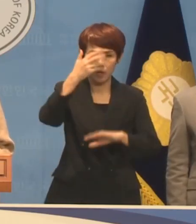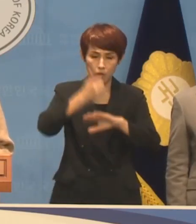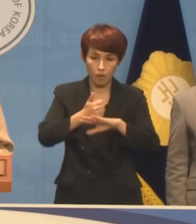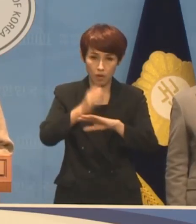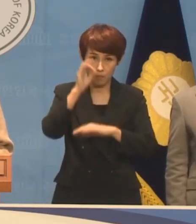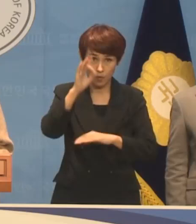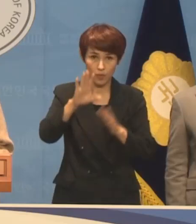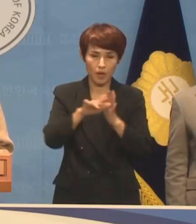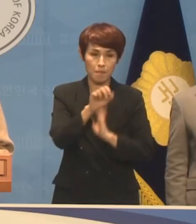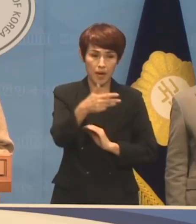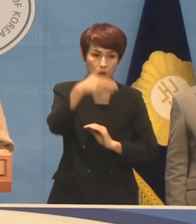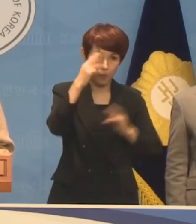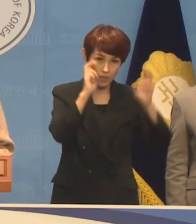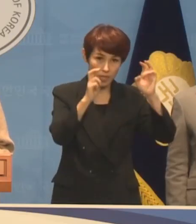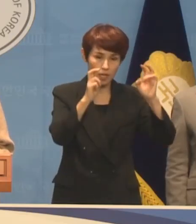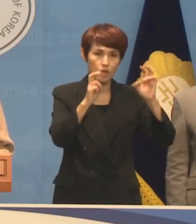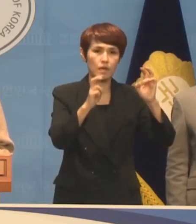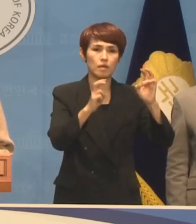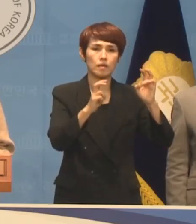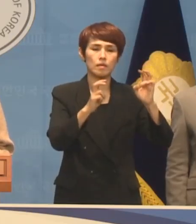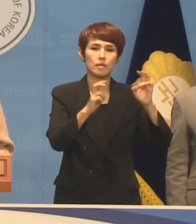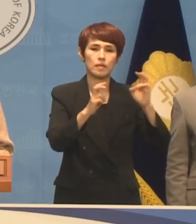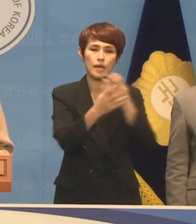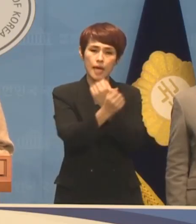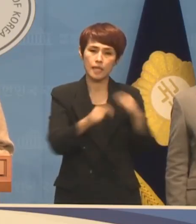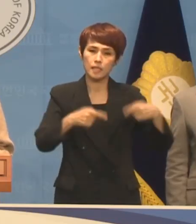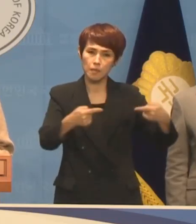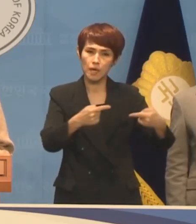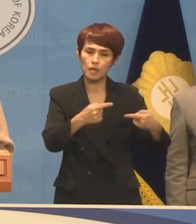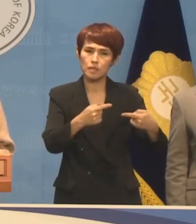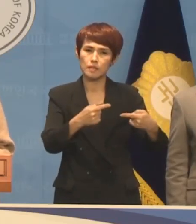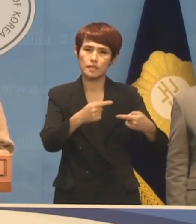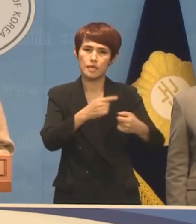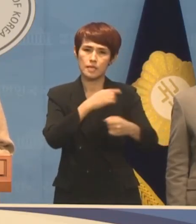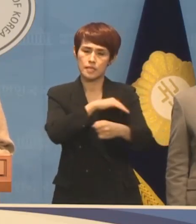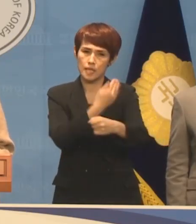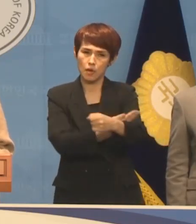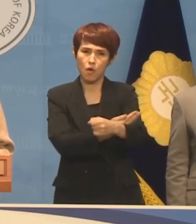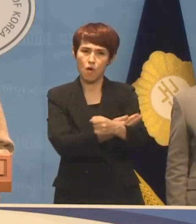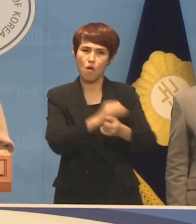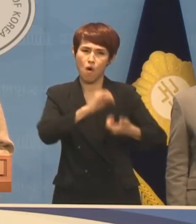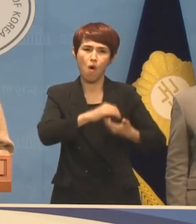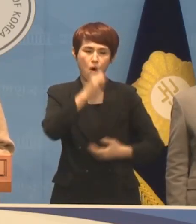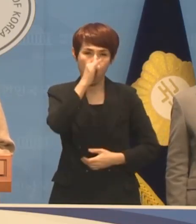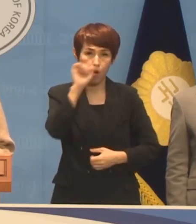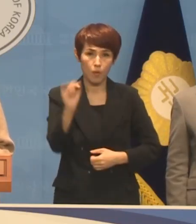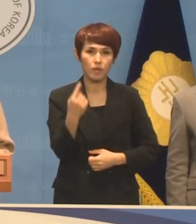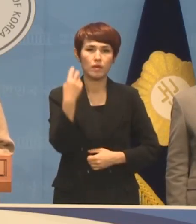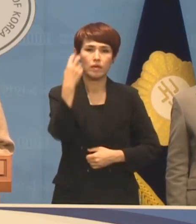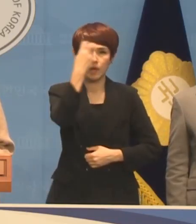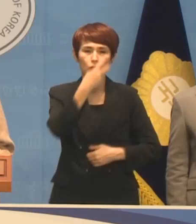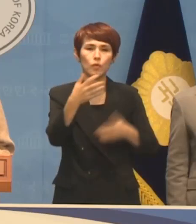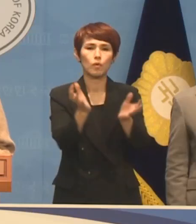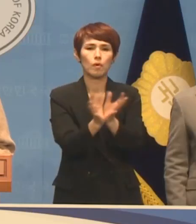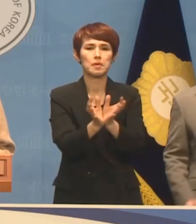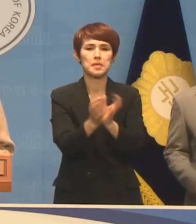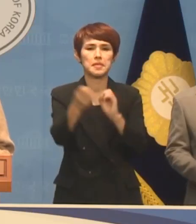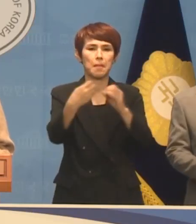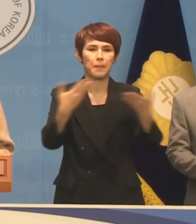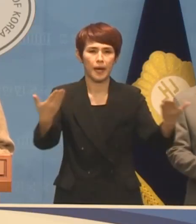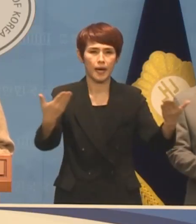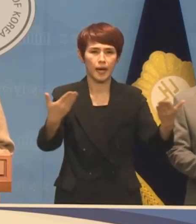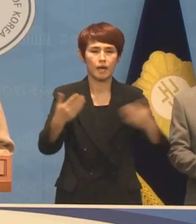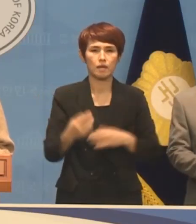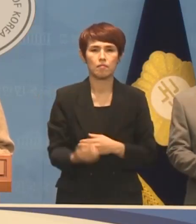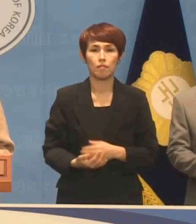따라서는 메리츠화재 수의계약 참가 자격이 제한될 수 있으므로 감독원의 묵묵부답과 예보의 압박은